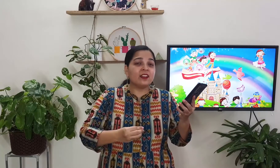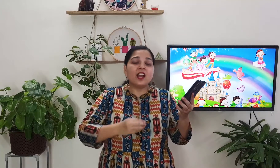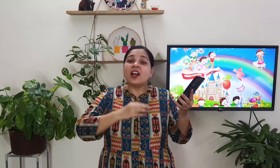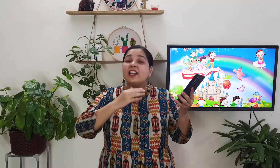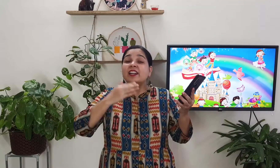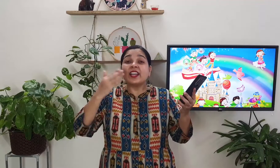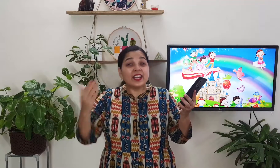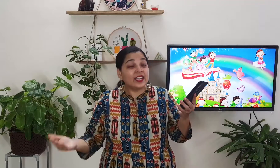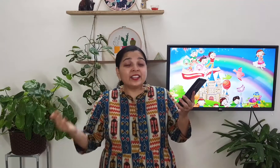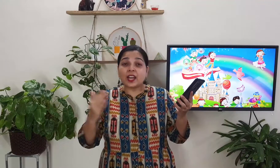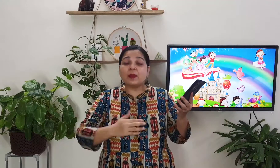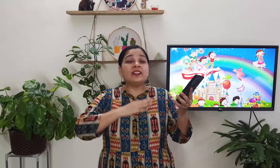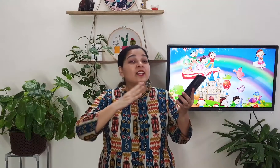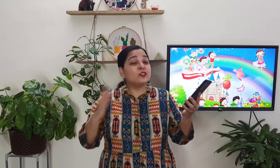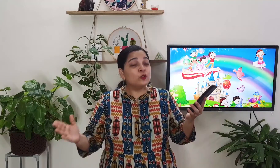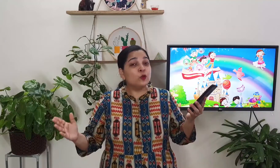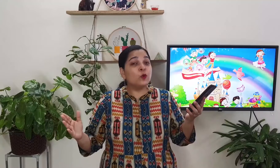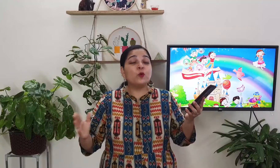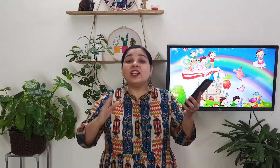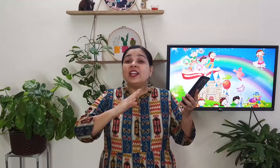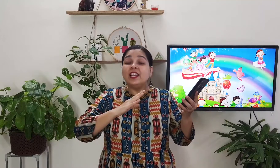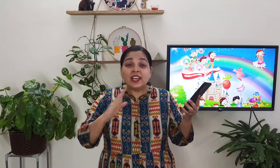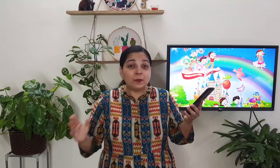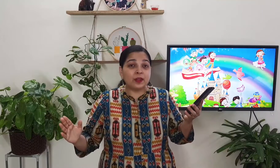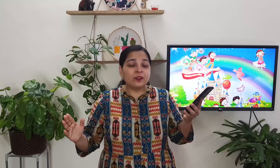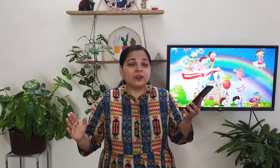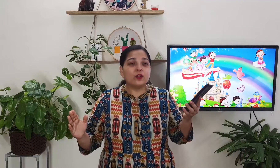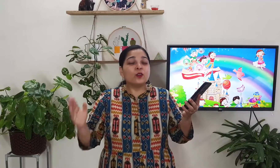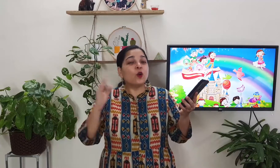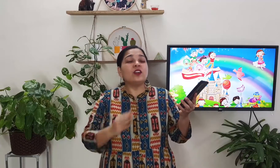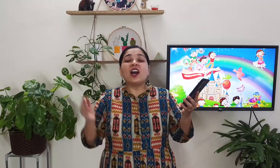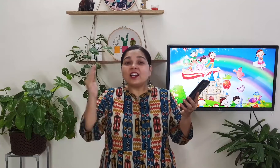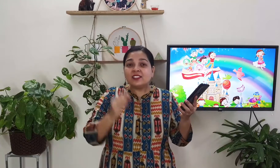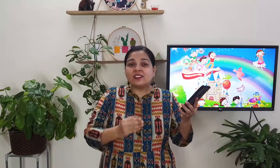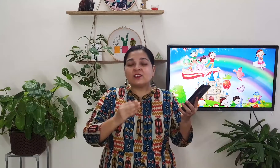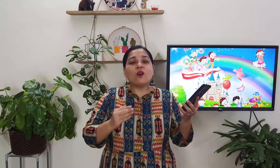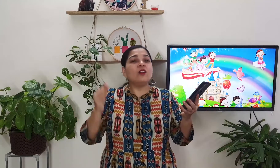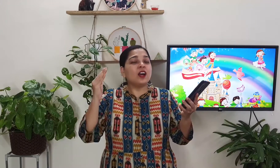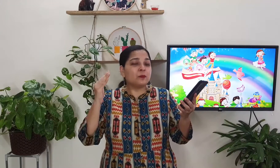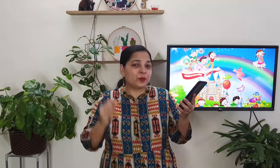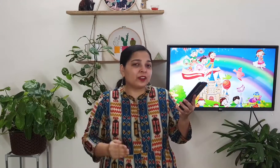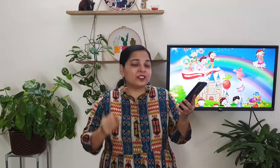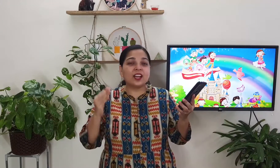தேவன் நல் மகிழ்ச்சி கொள்கிறார். ஓகே, இயேசுவின் பெயரில் நான் எதையும் எந்த